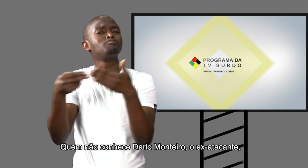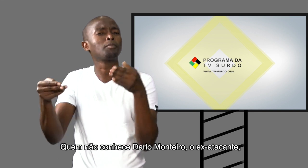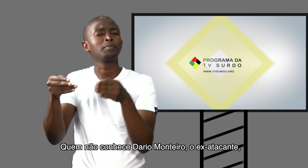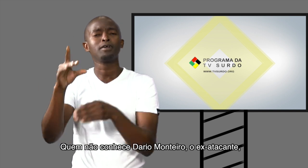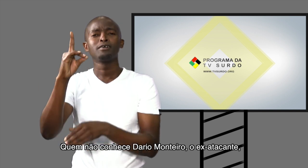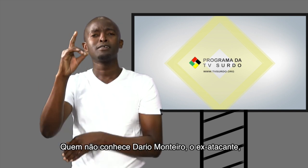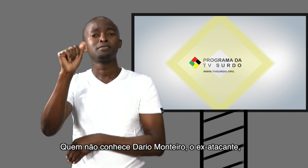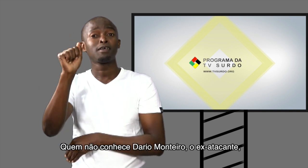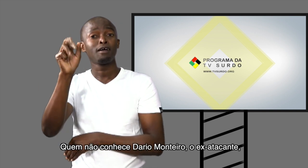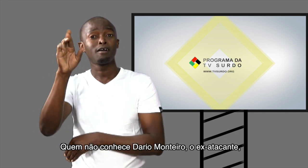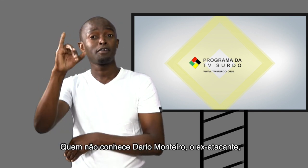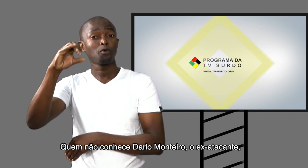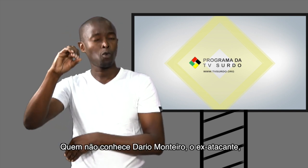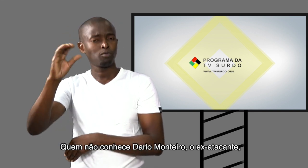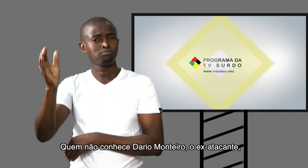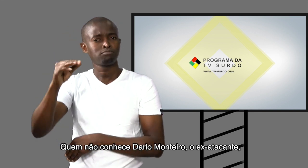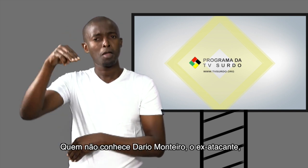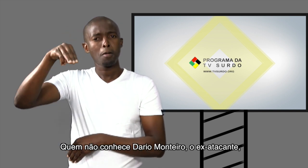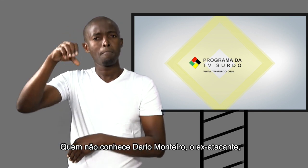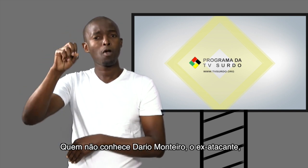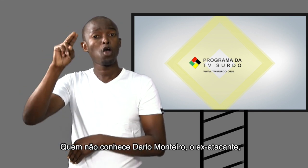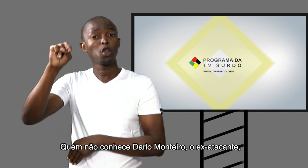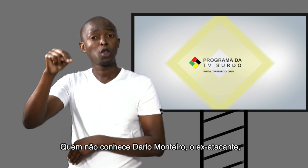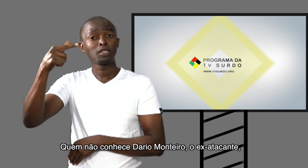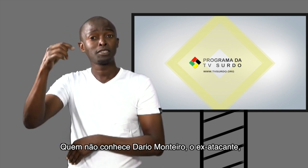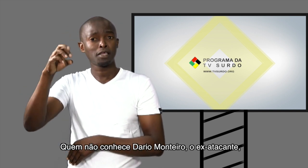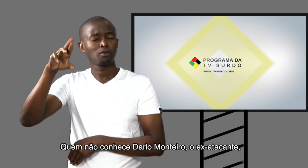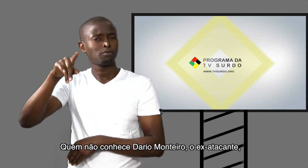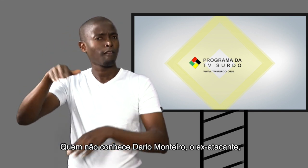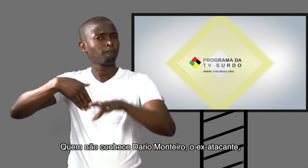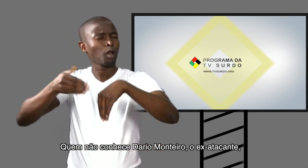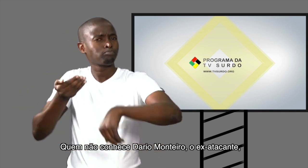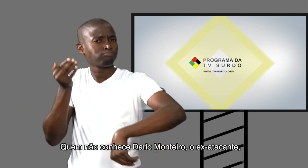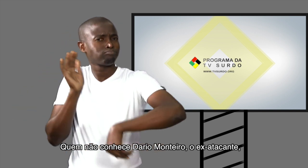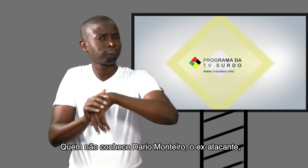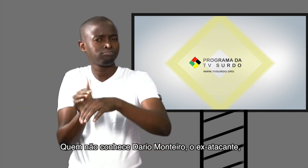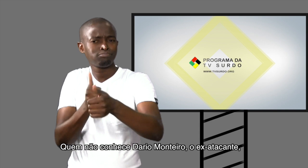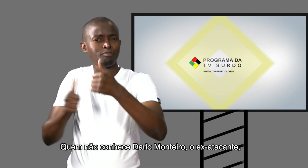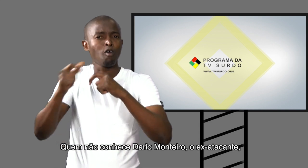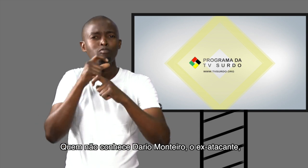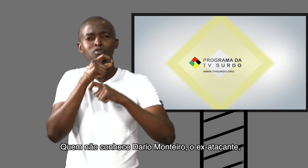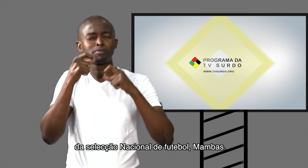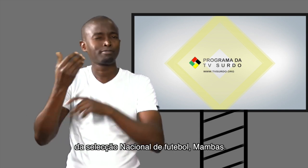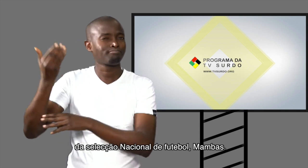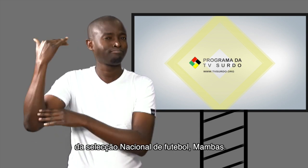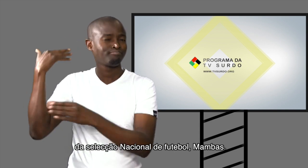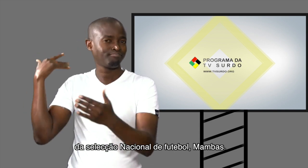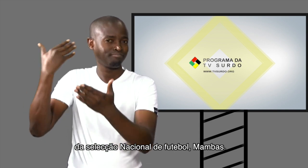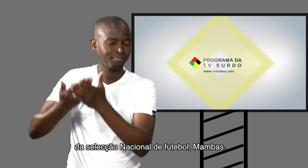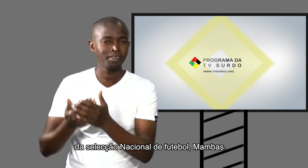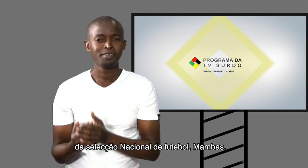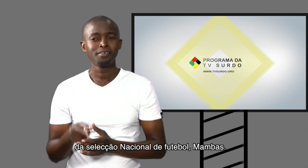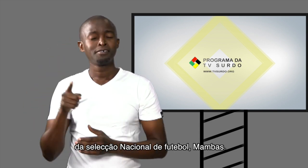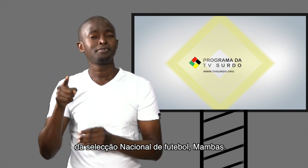Quem não conhece Dário Monteiro? És atacante da Seleção Nacional de Futebol, os Mambas.